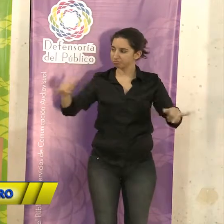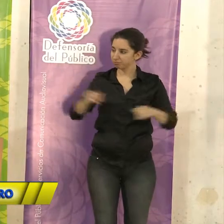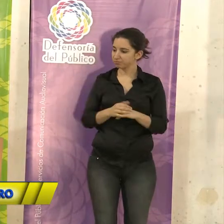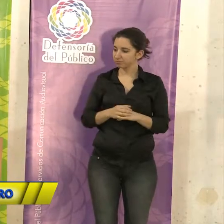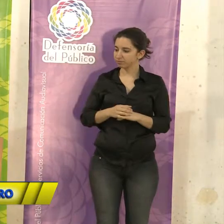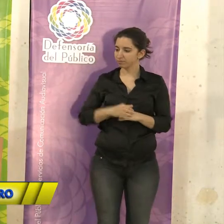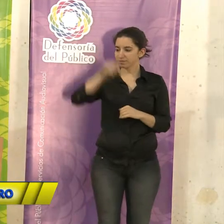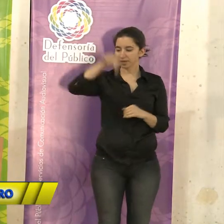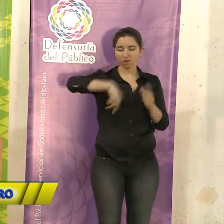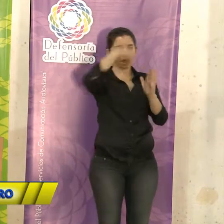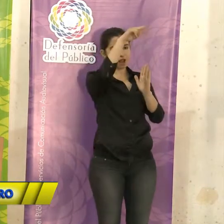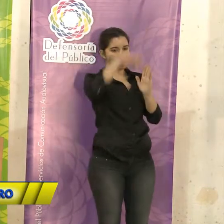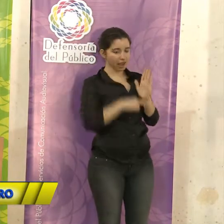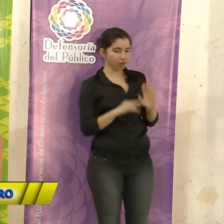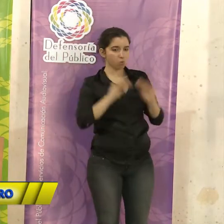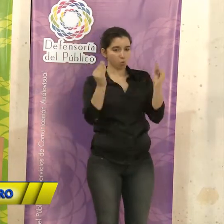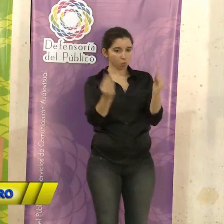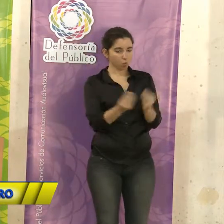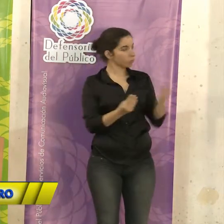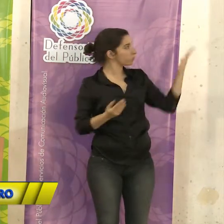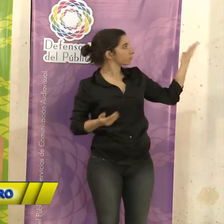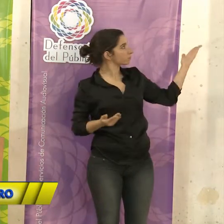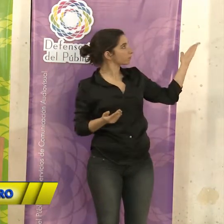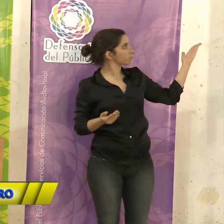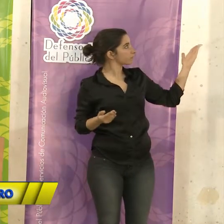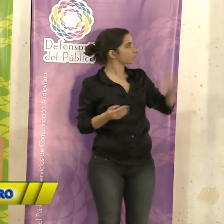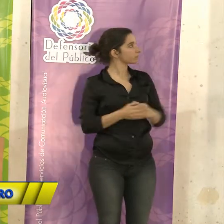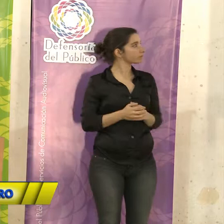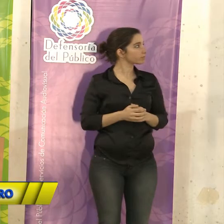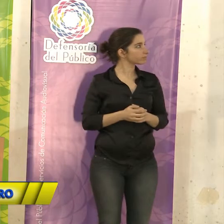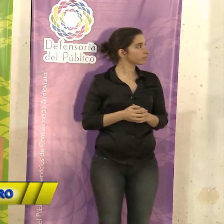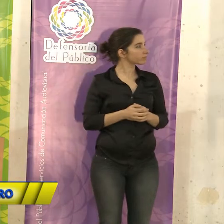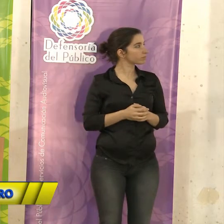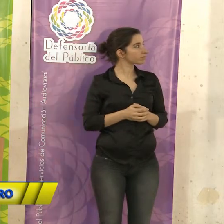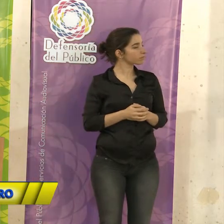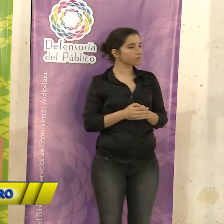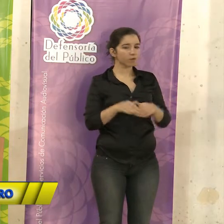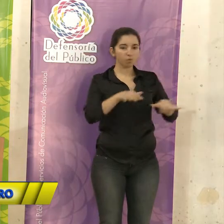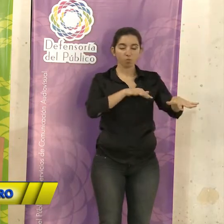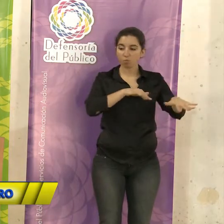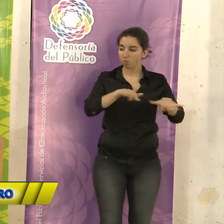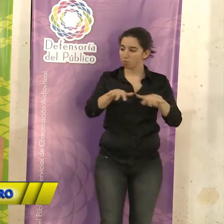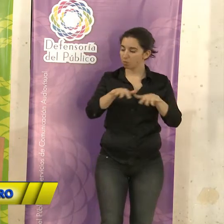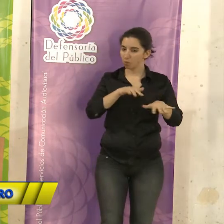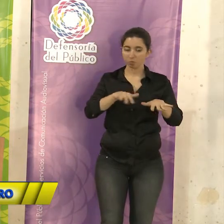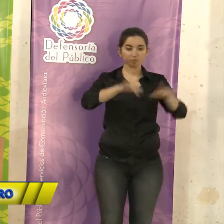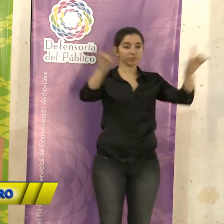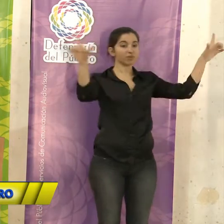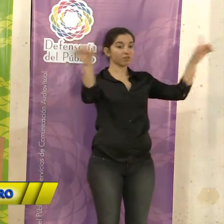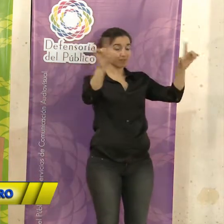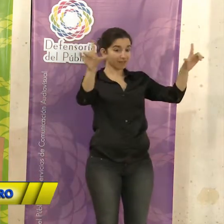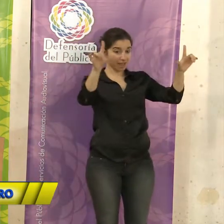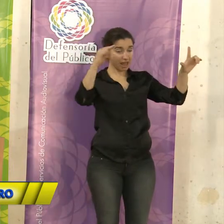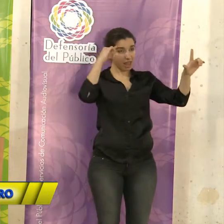Bueno, acá le voy a leer unas conclusiones. A la hora de producir formatos audiovisuales,